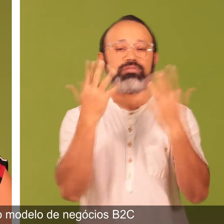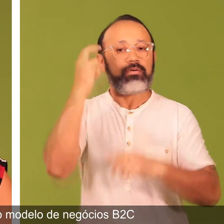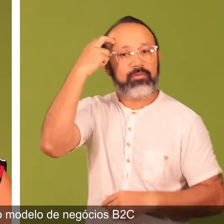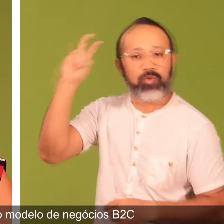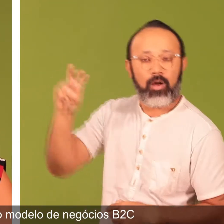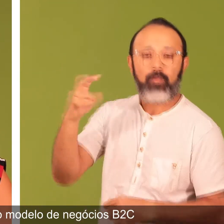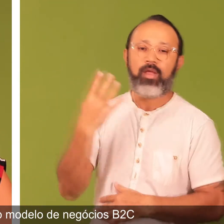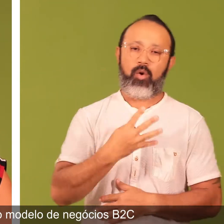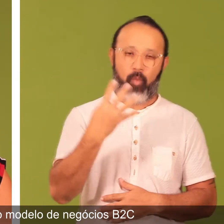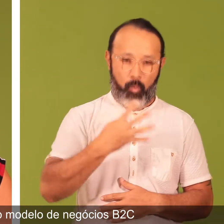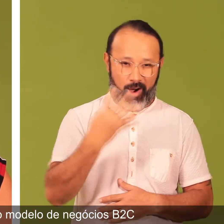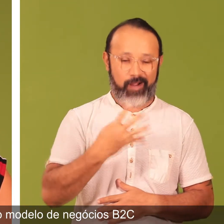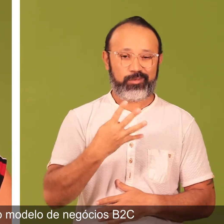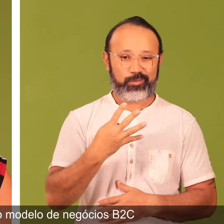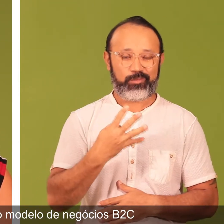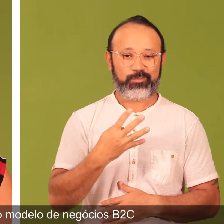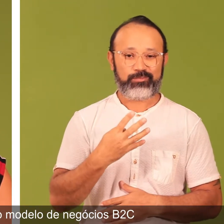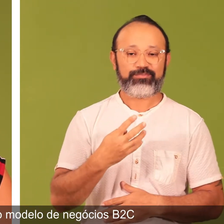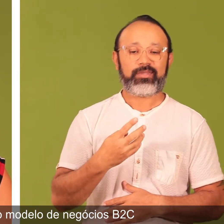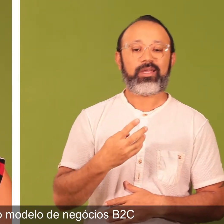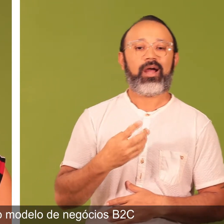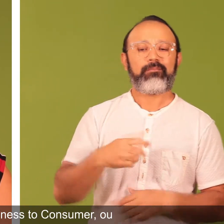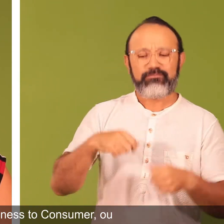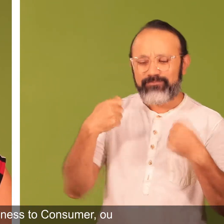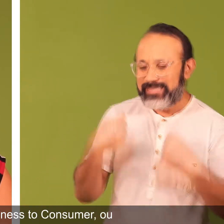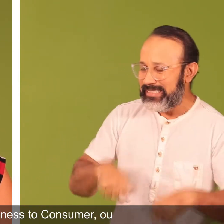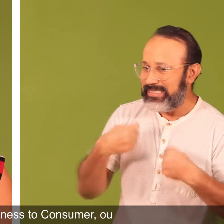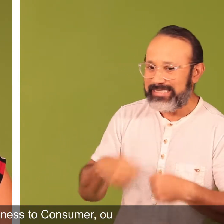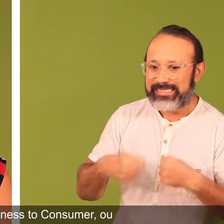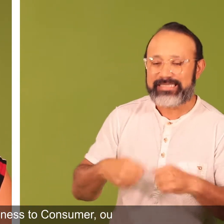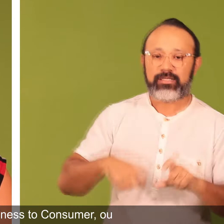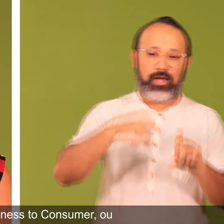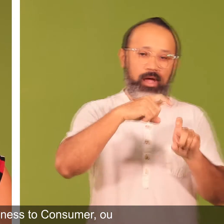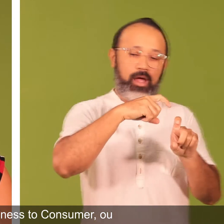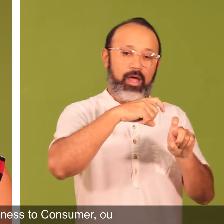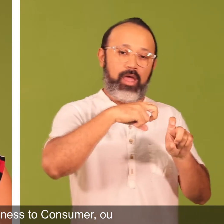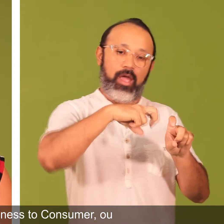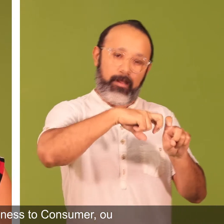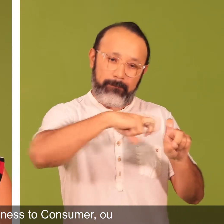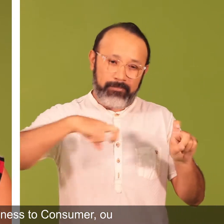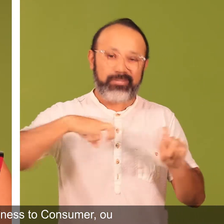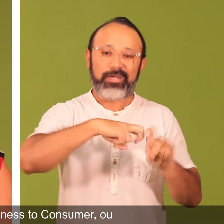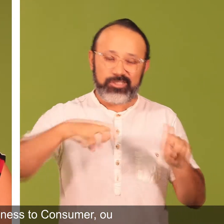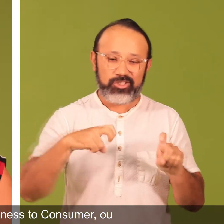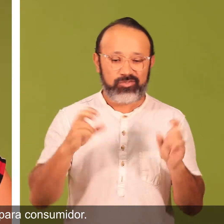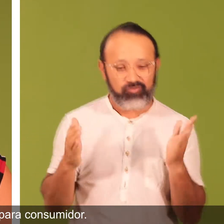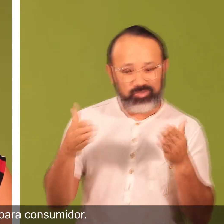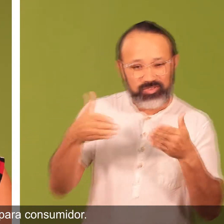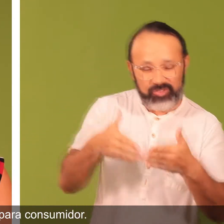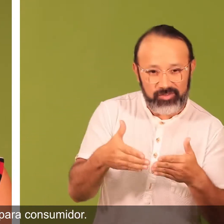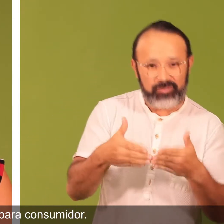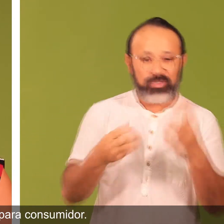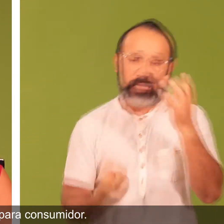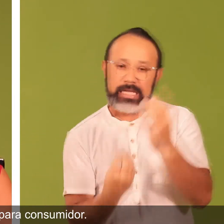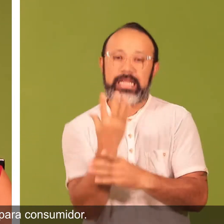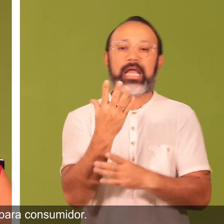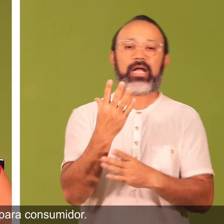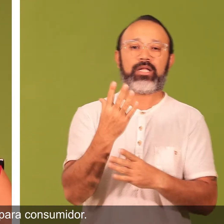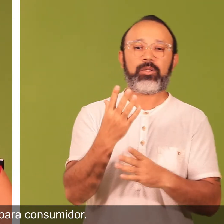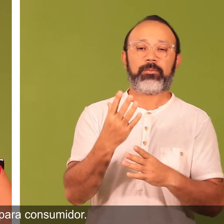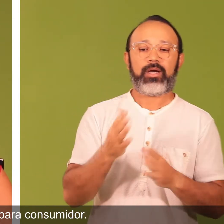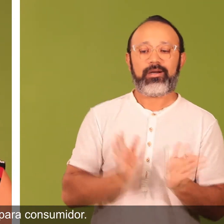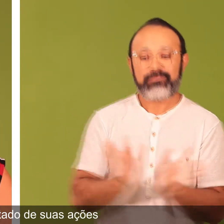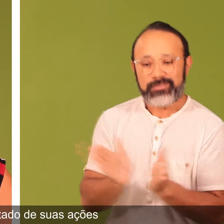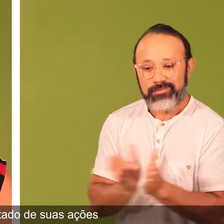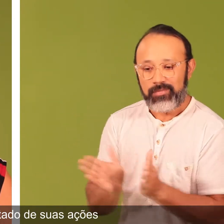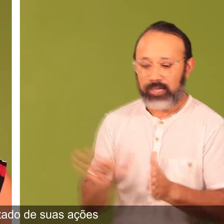enquadrando no modelo de negócios bicho se sigla para business-to-consumers ou empresa para